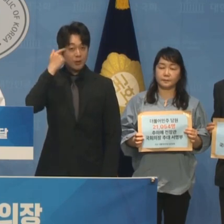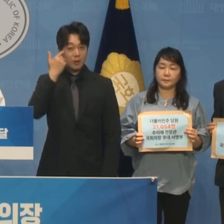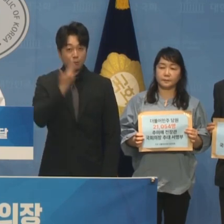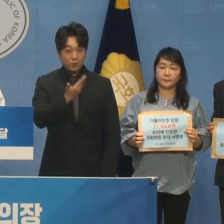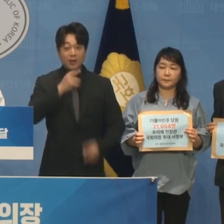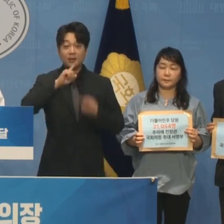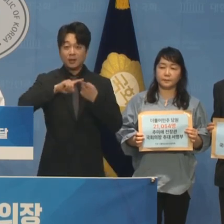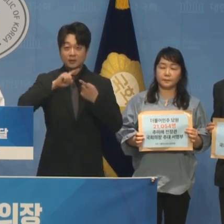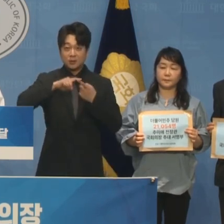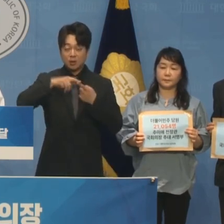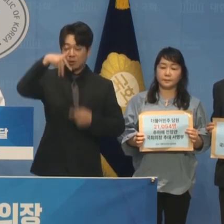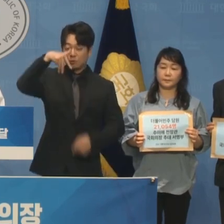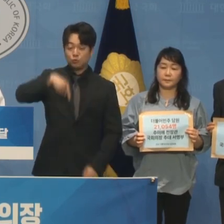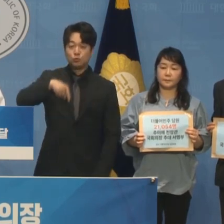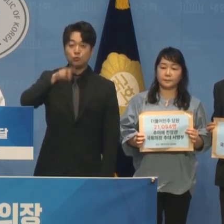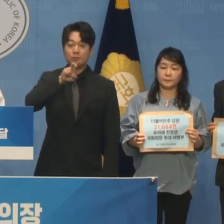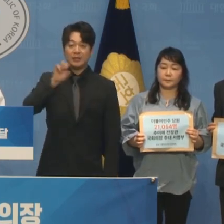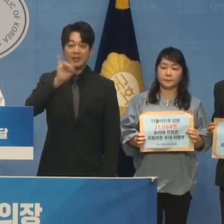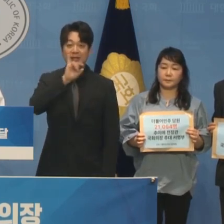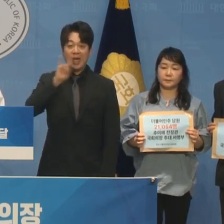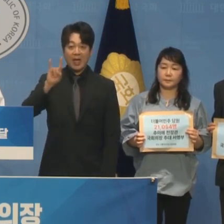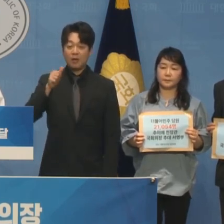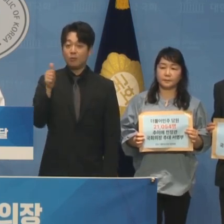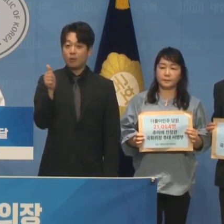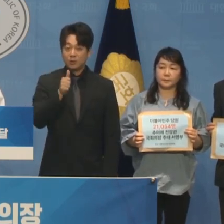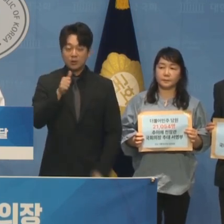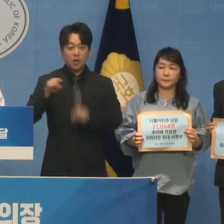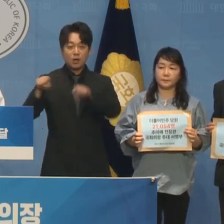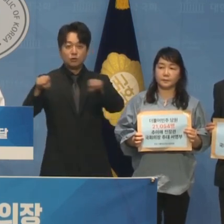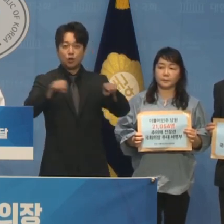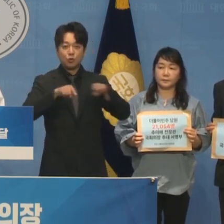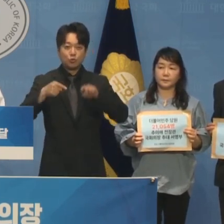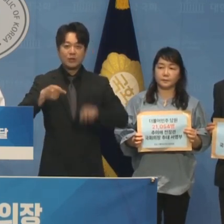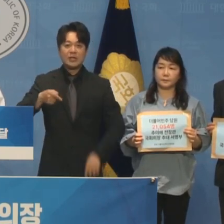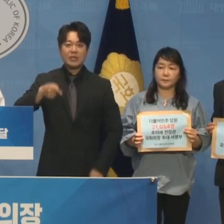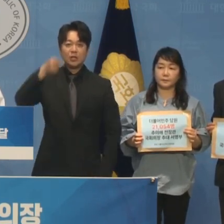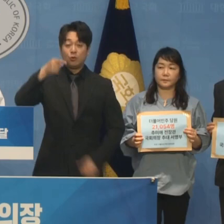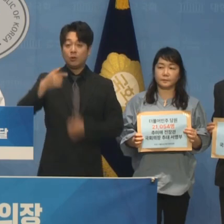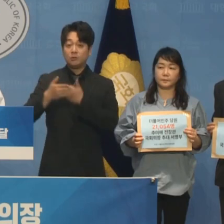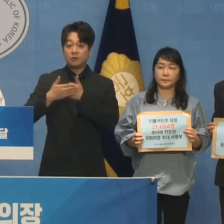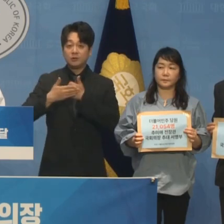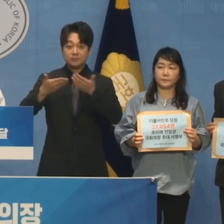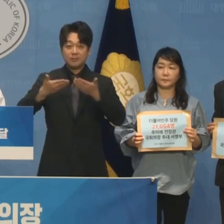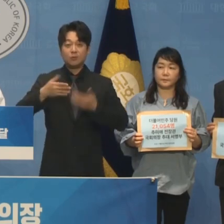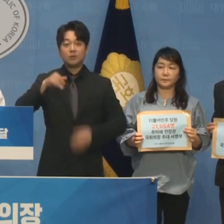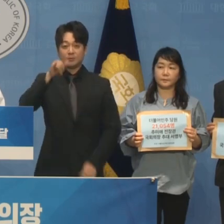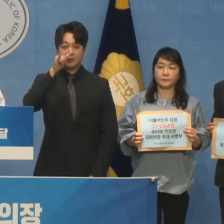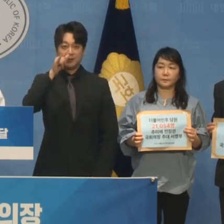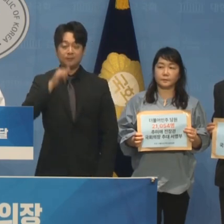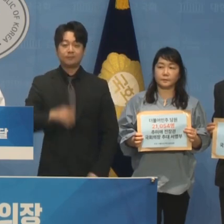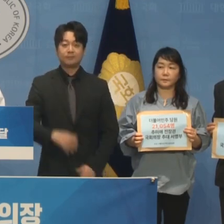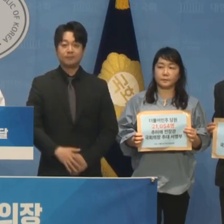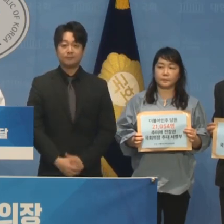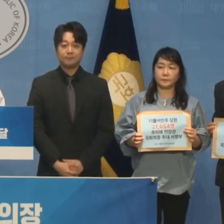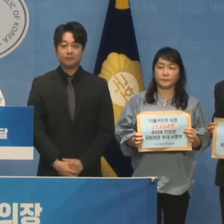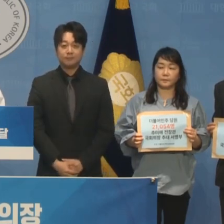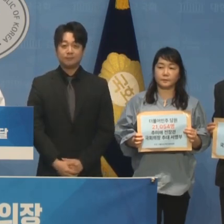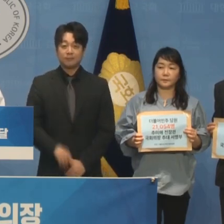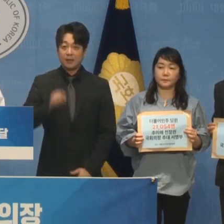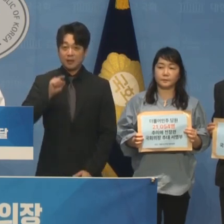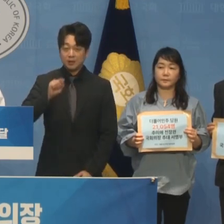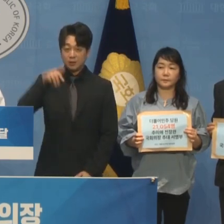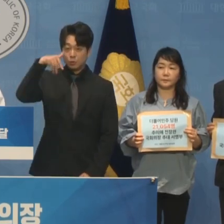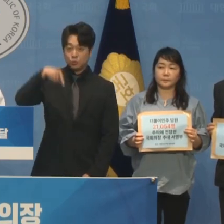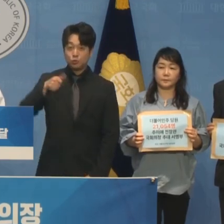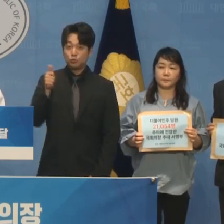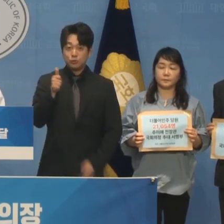당선인은 민주당원뿐만 아니라 전국민의 압도적인 지지를 받고 있습니다 이것이 민심이